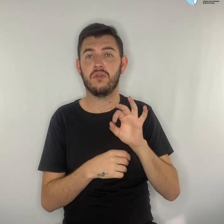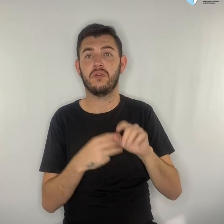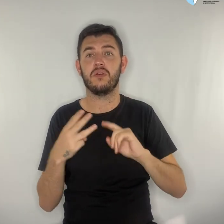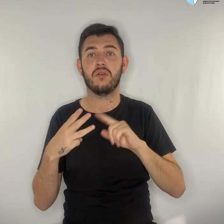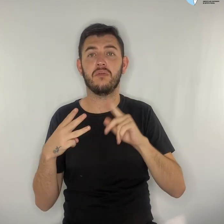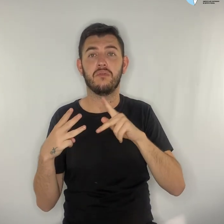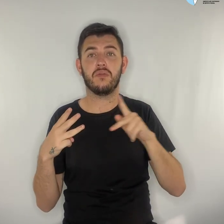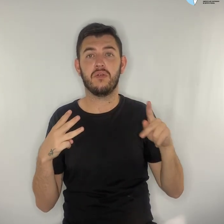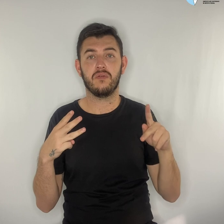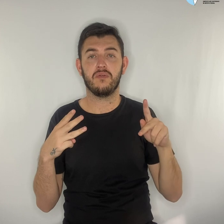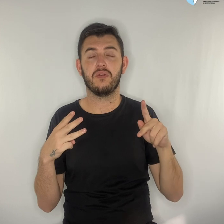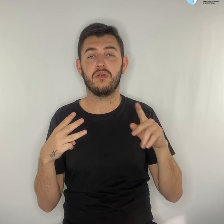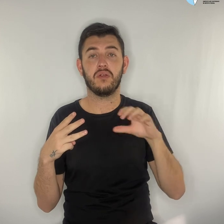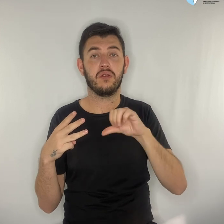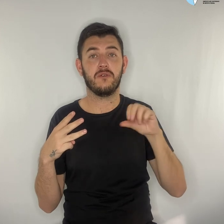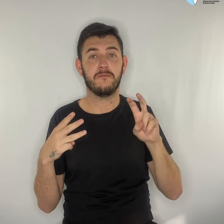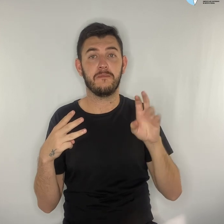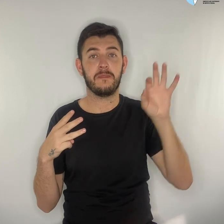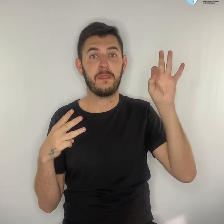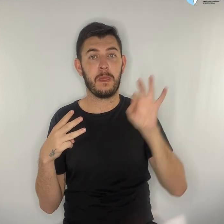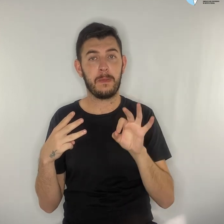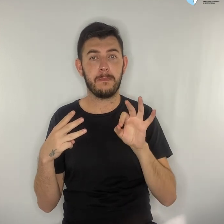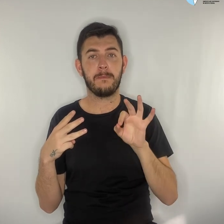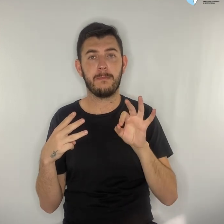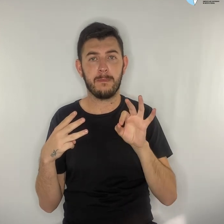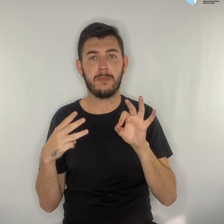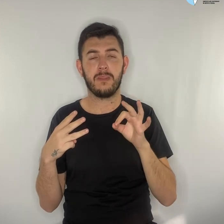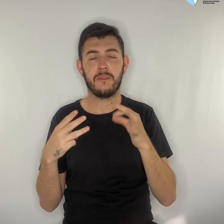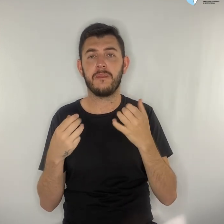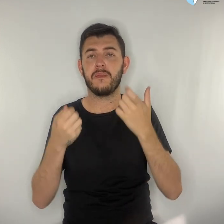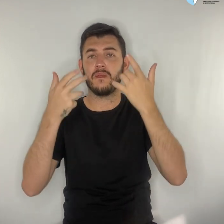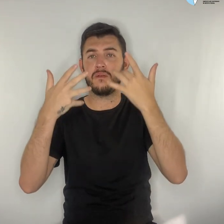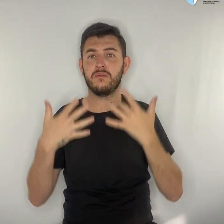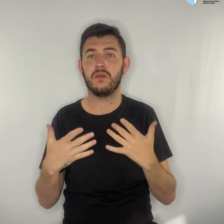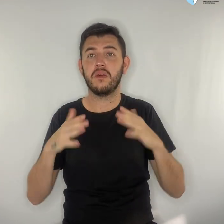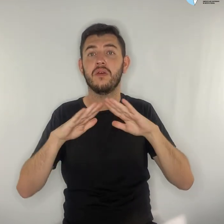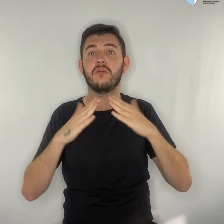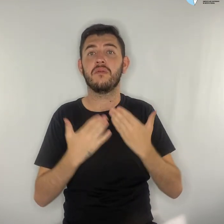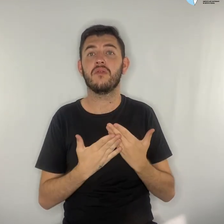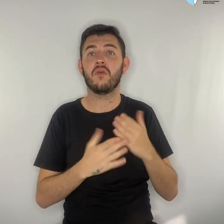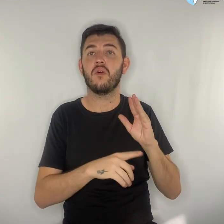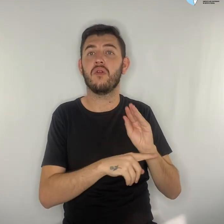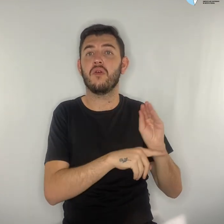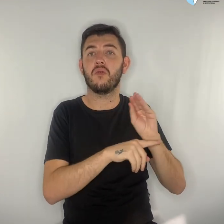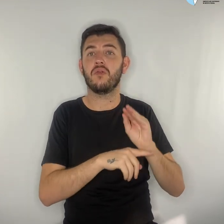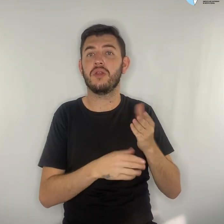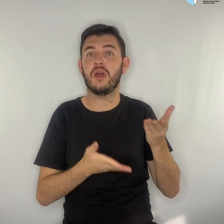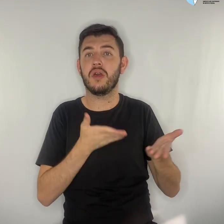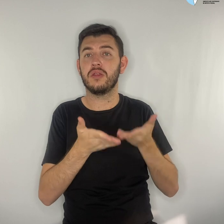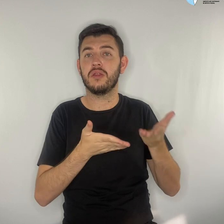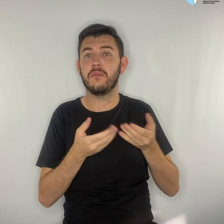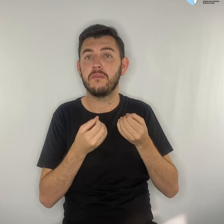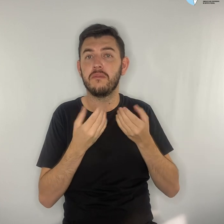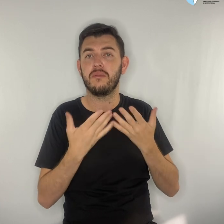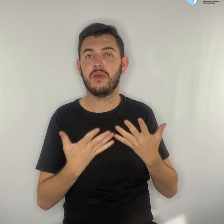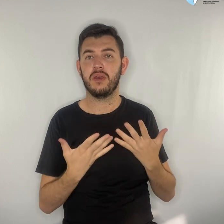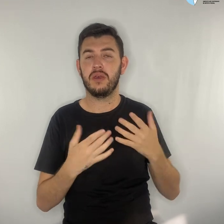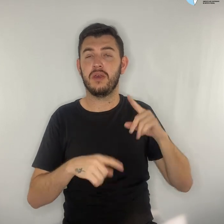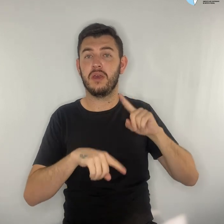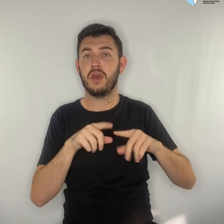95% afirmam que uma escola bem cuidada e bem equipada é fundamental para